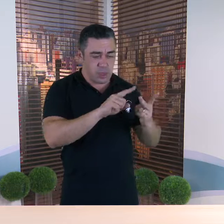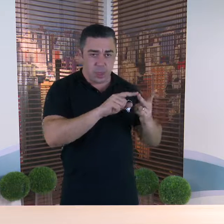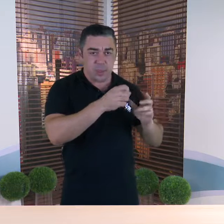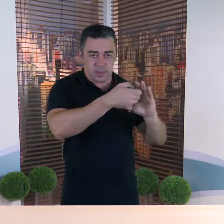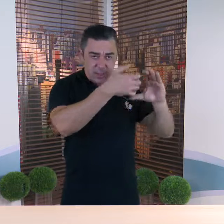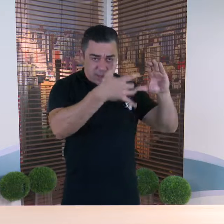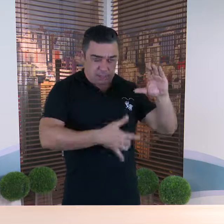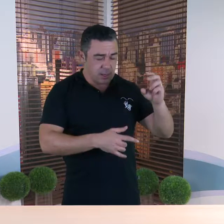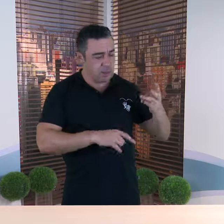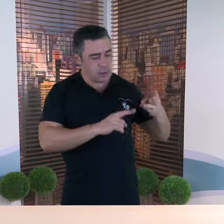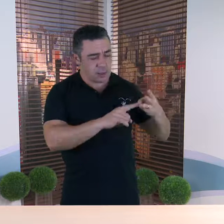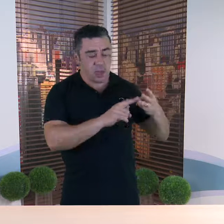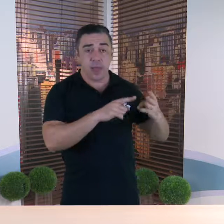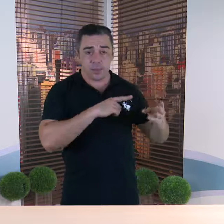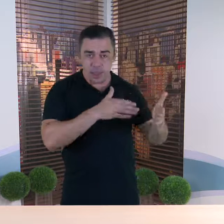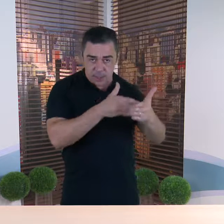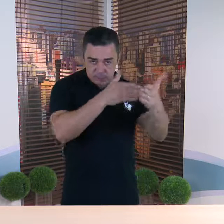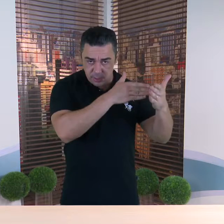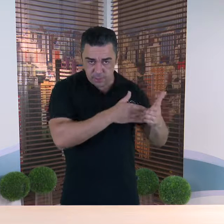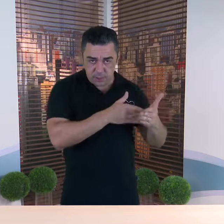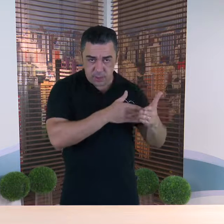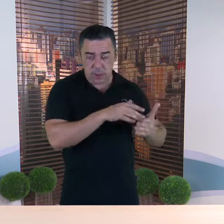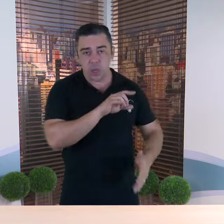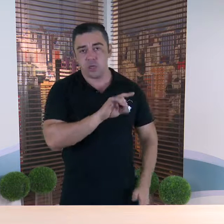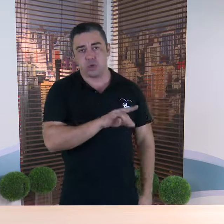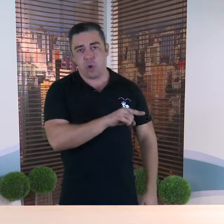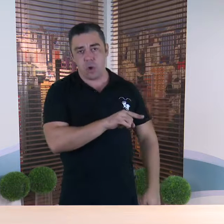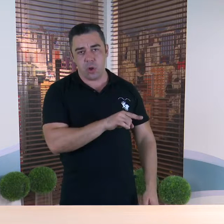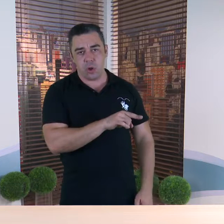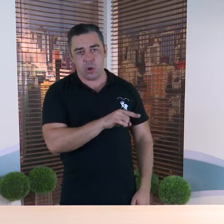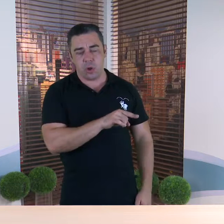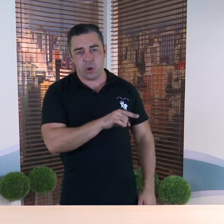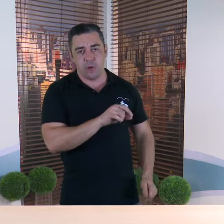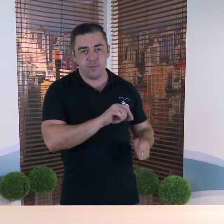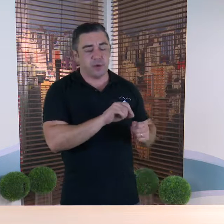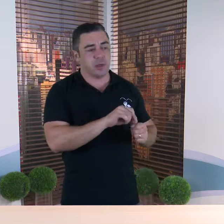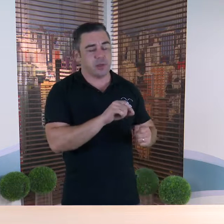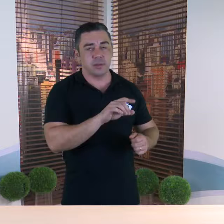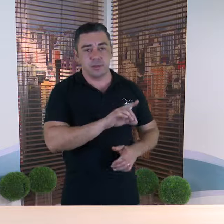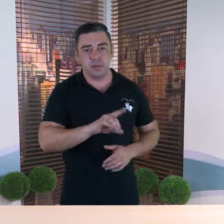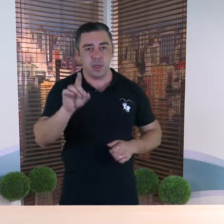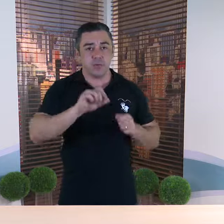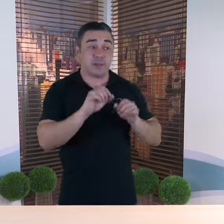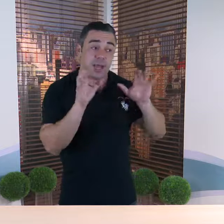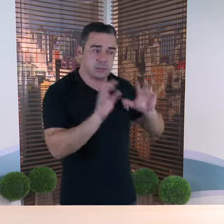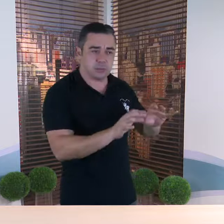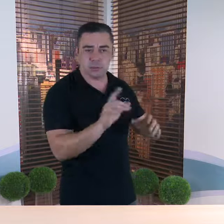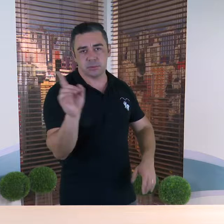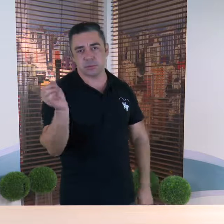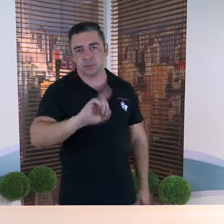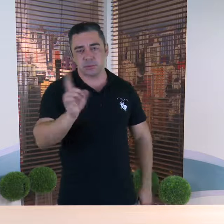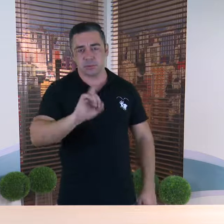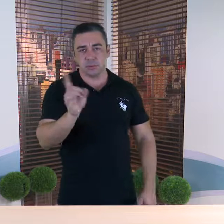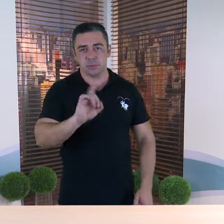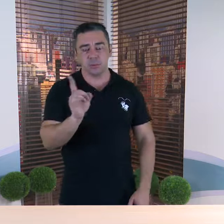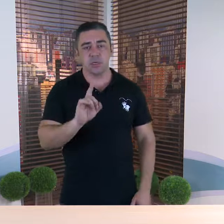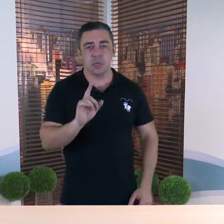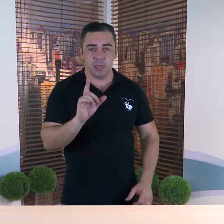de personalidade e que tem limites, está muito longe de dizer que ele foi criado por Deus desta forma ou